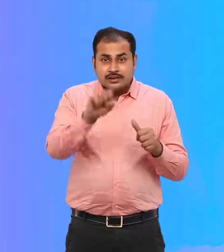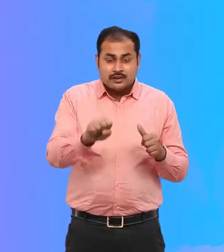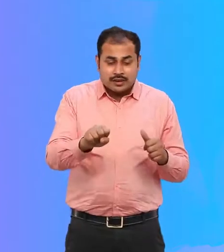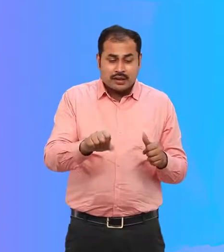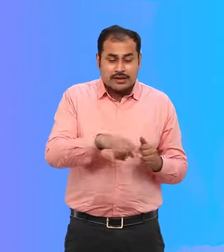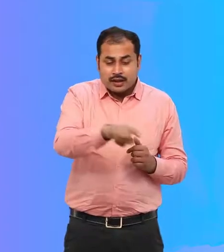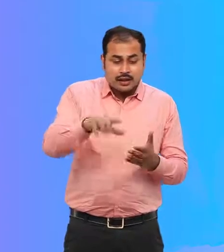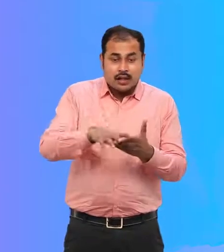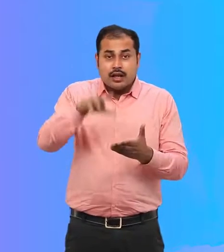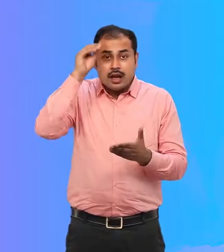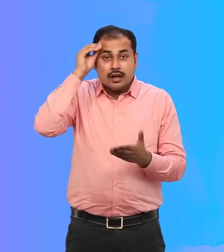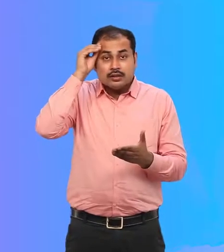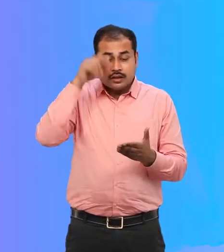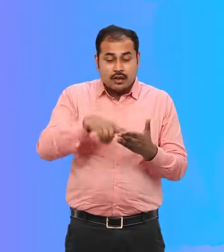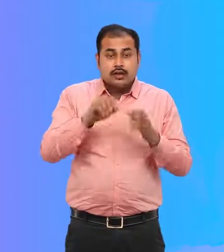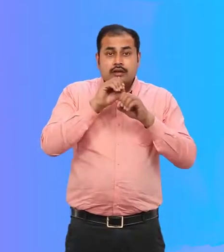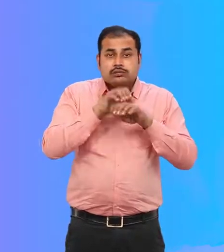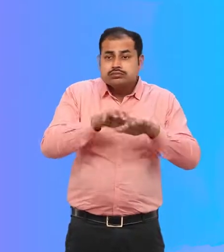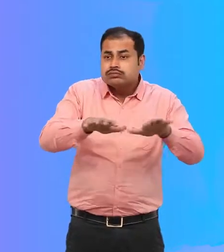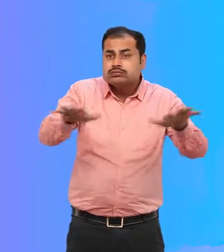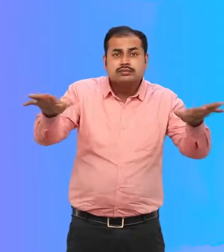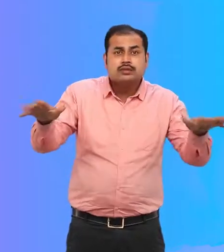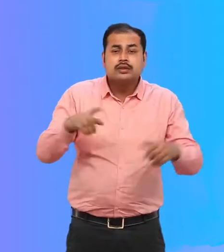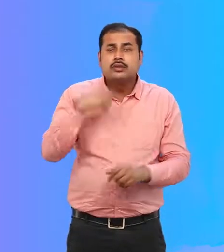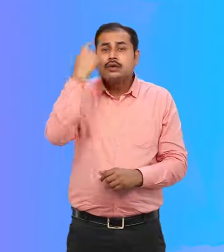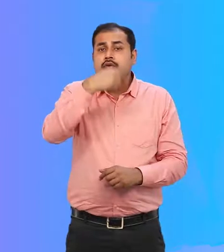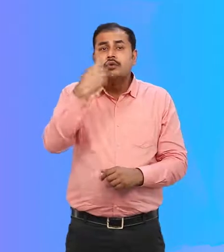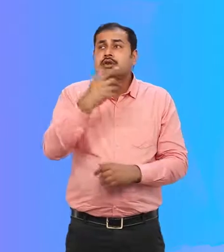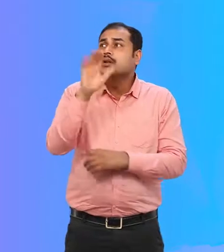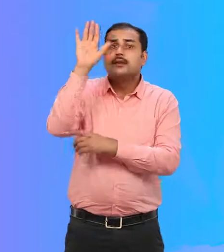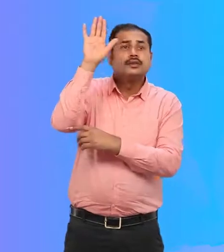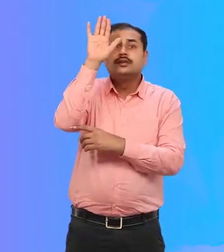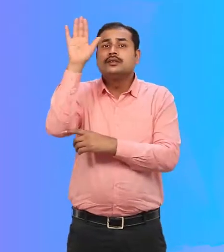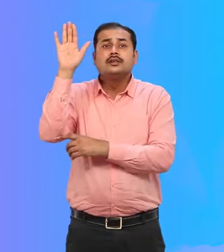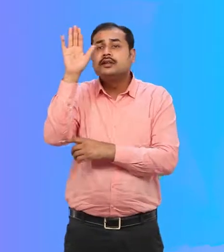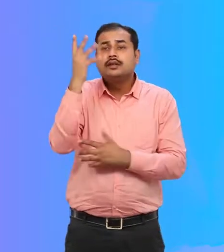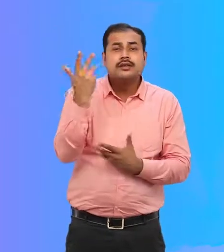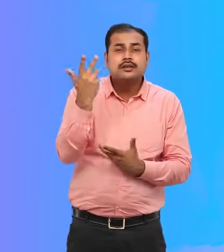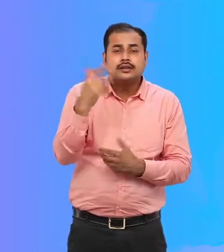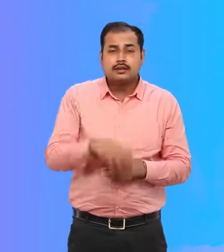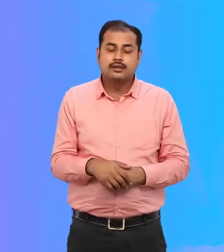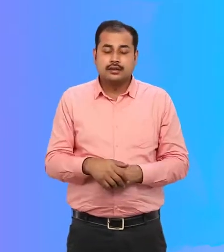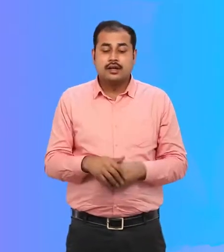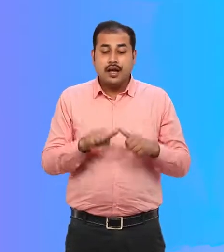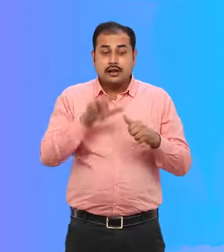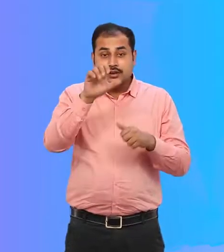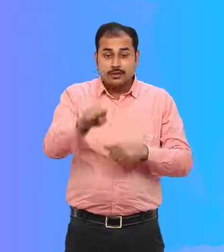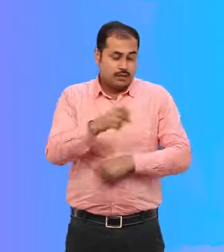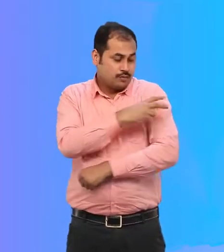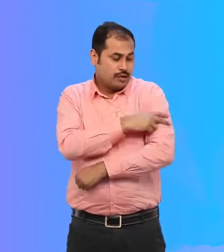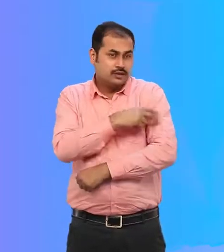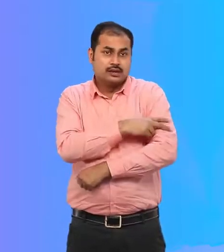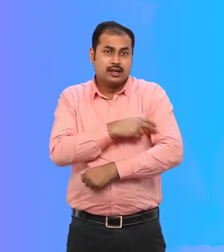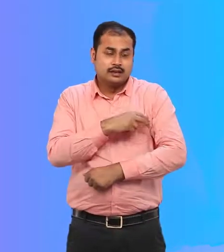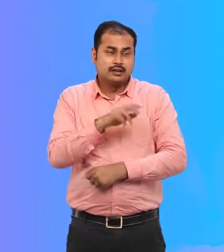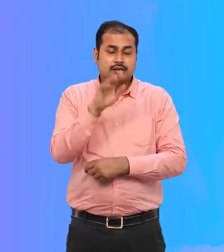ओ मैडम कह रही है तो बच्चों कौन था कि संदेश का प्रसार करना चाहेगा और